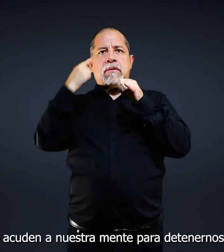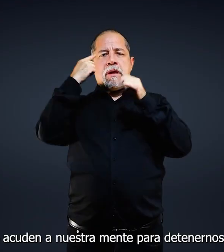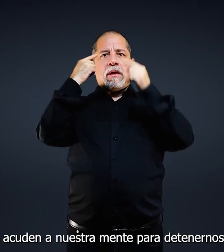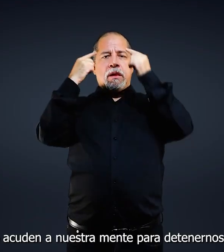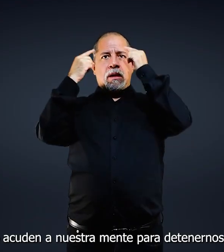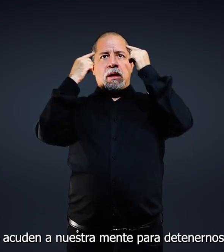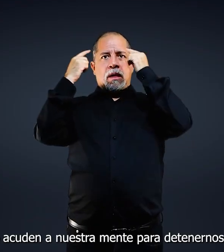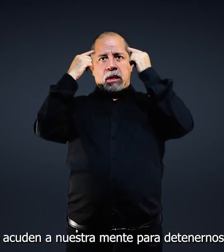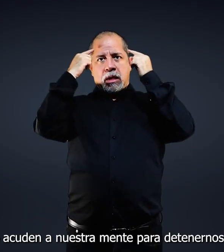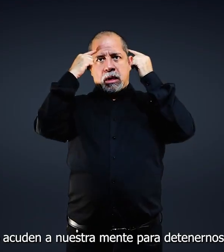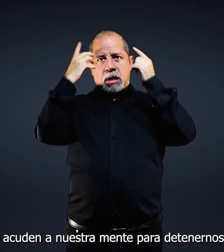para detenernos.